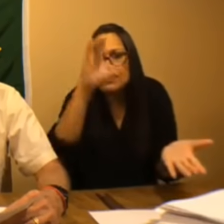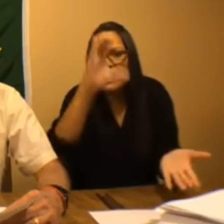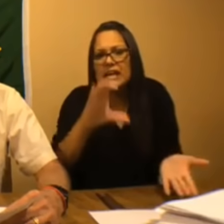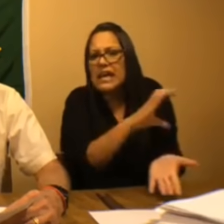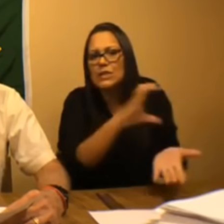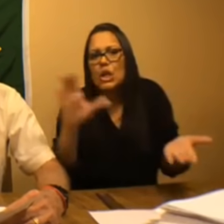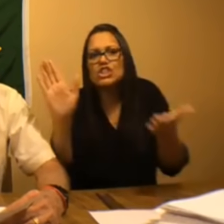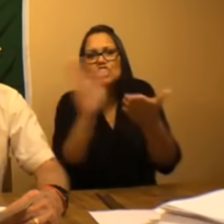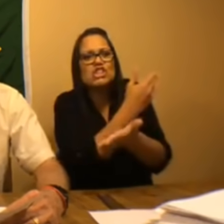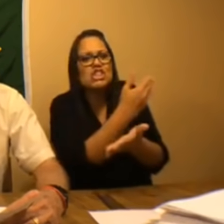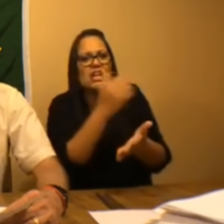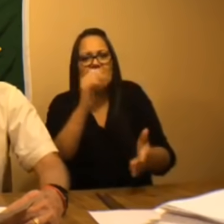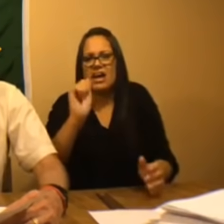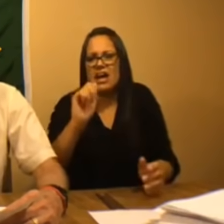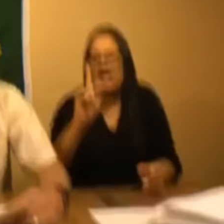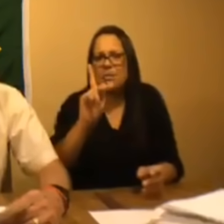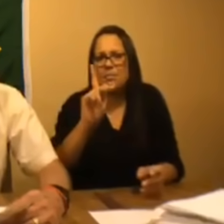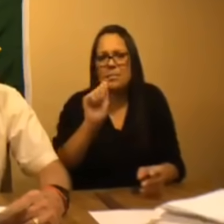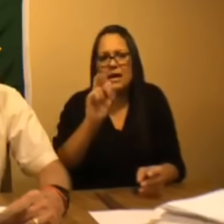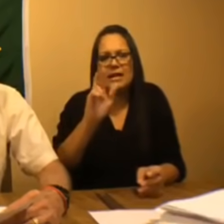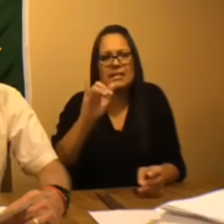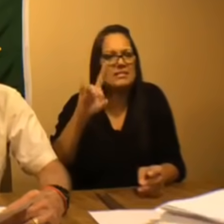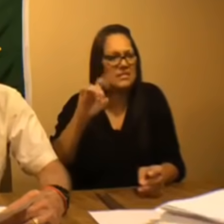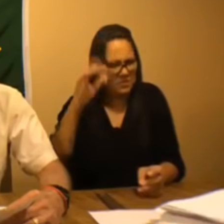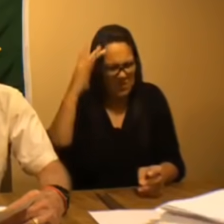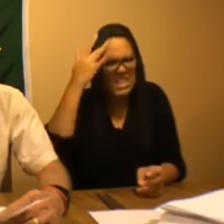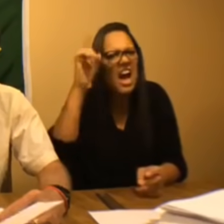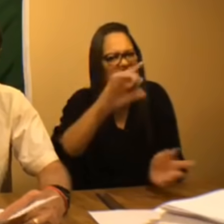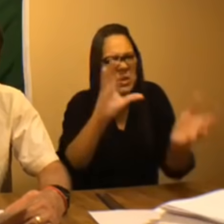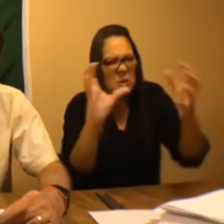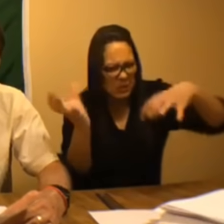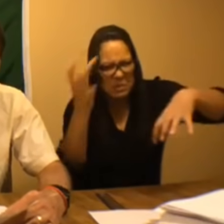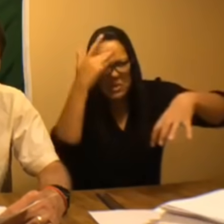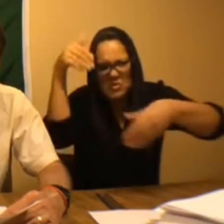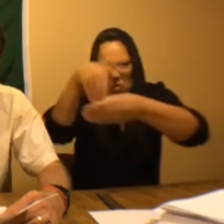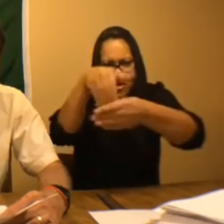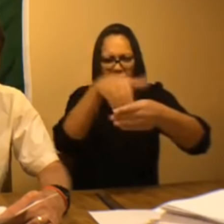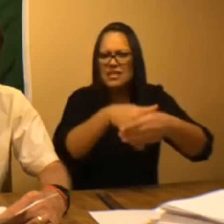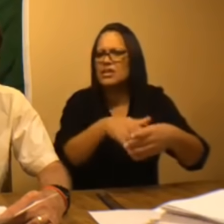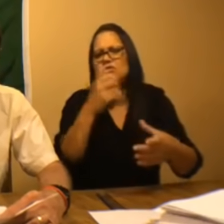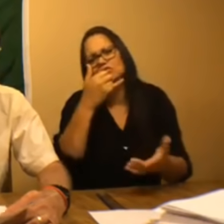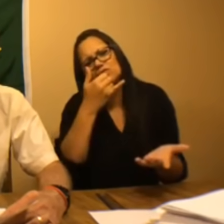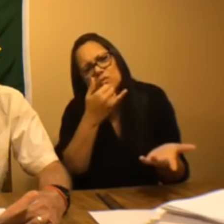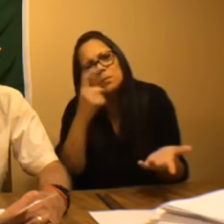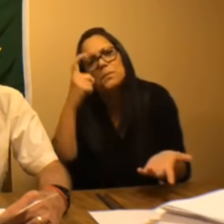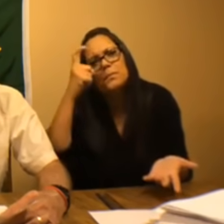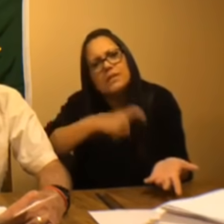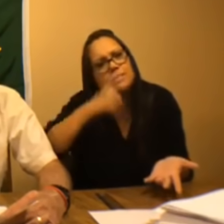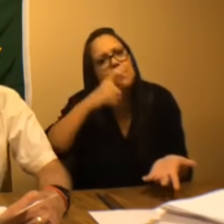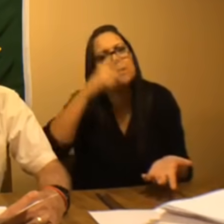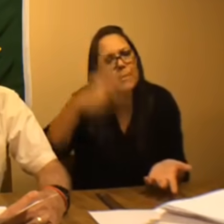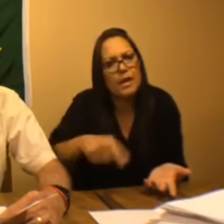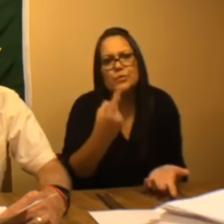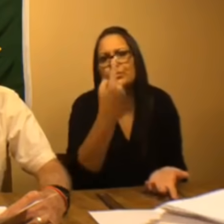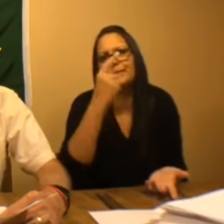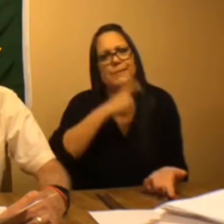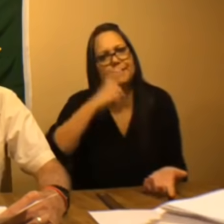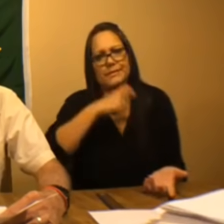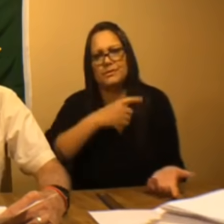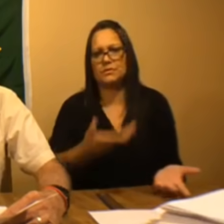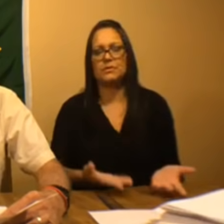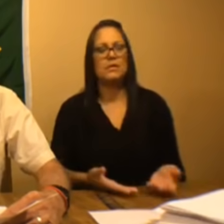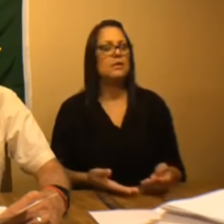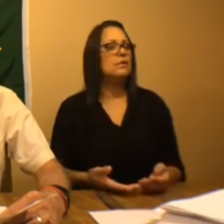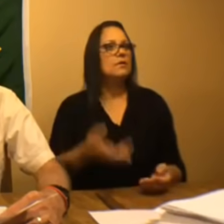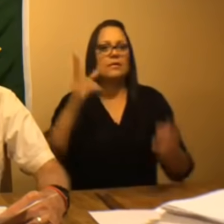medida dessa natureza. E no parlamento, quem votaria favorável a isso? Mais uma mentira deslavada do PT. É